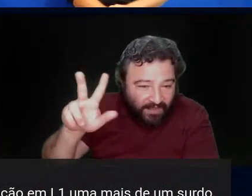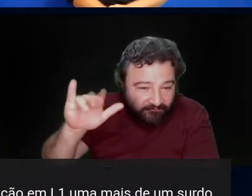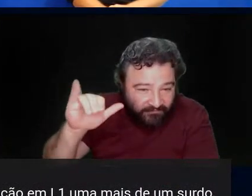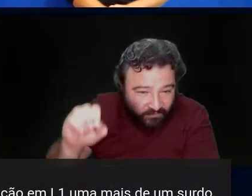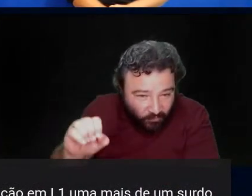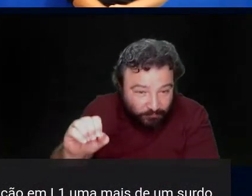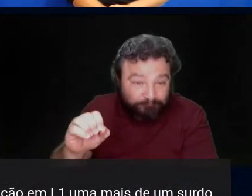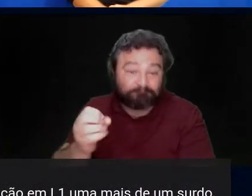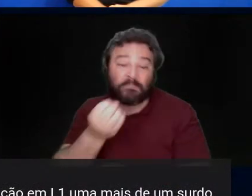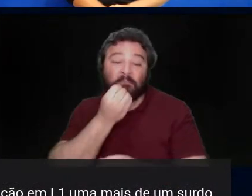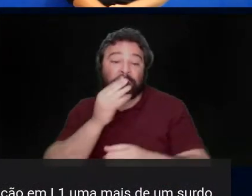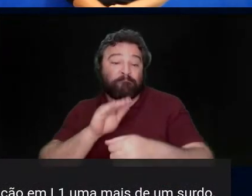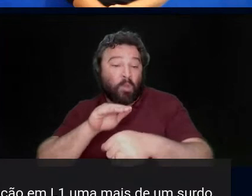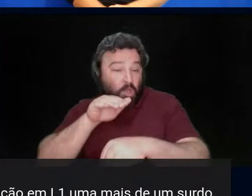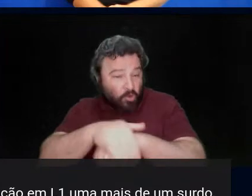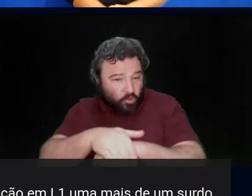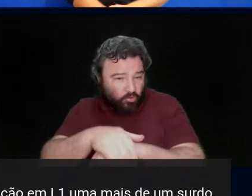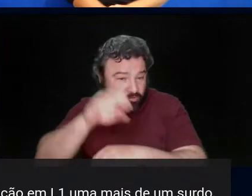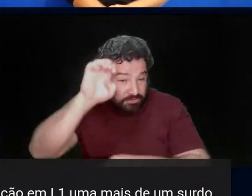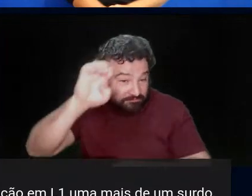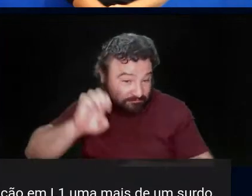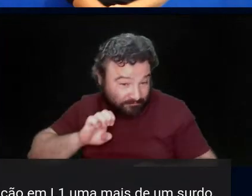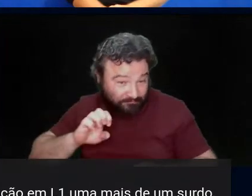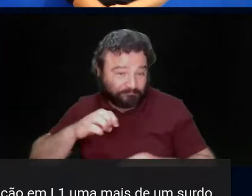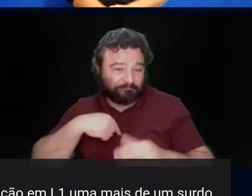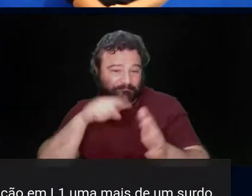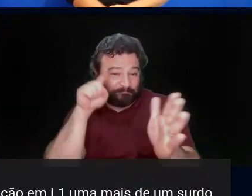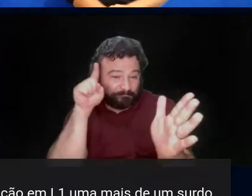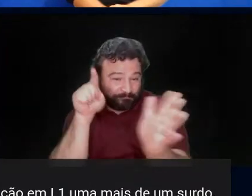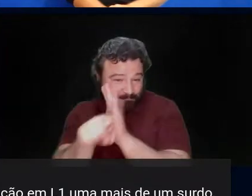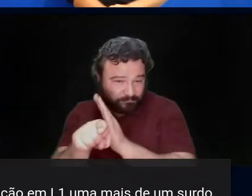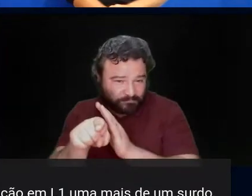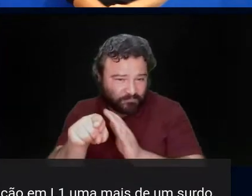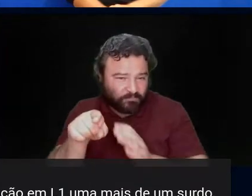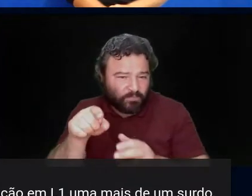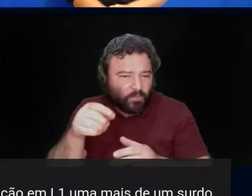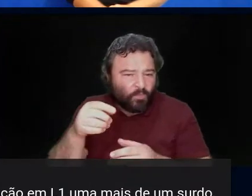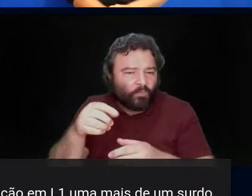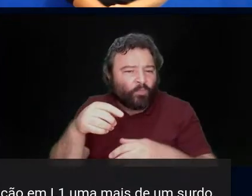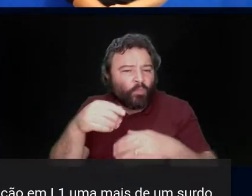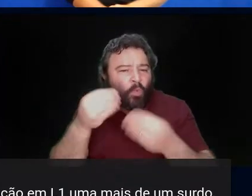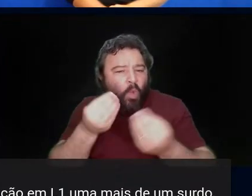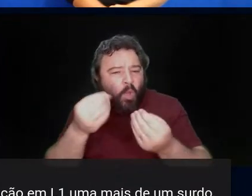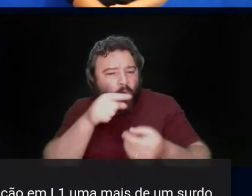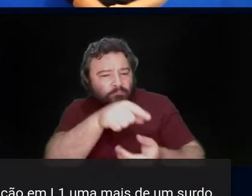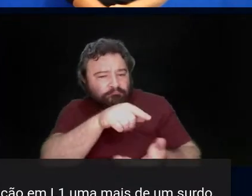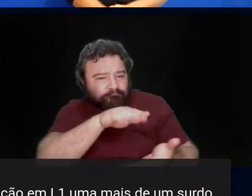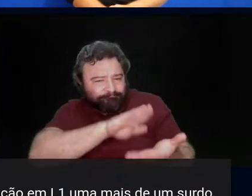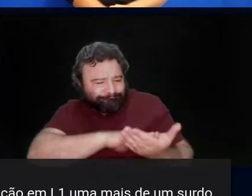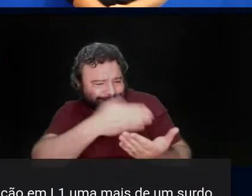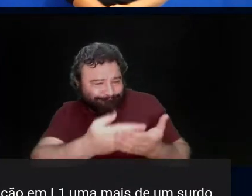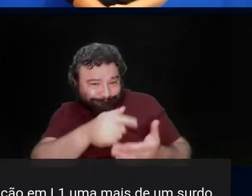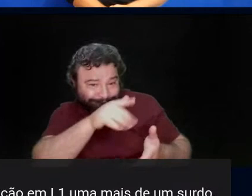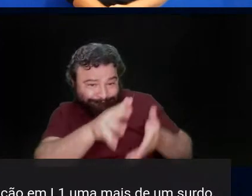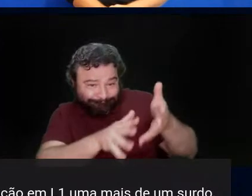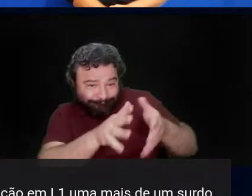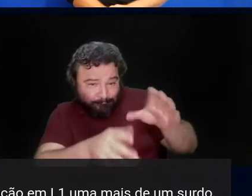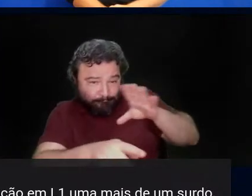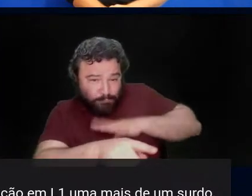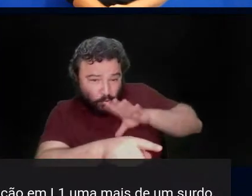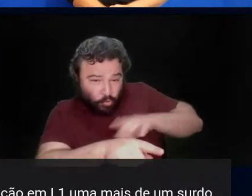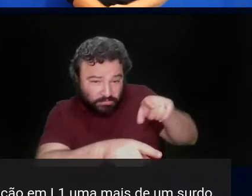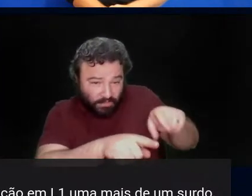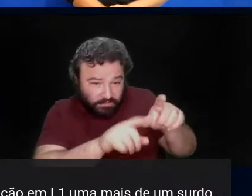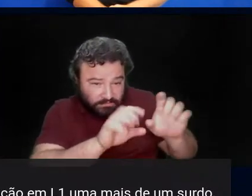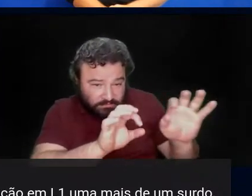Ah, o Edson Flávio ele dá boa noite. Boa noite, Eliane. A pergunta é quando